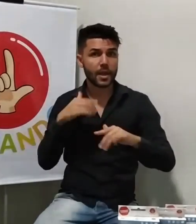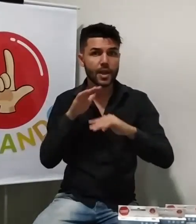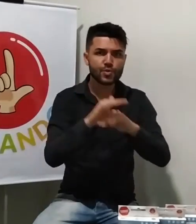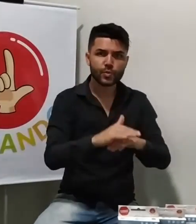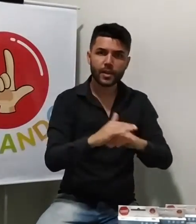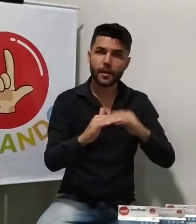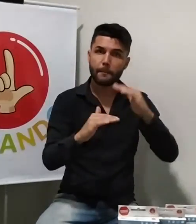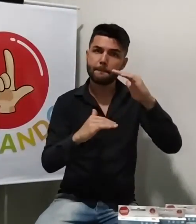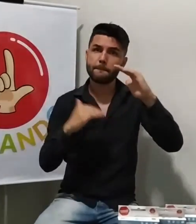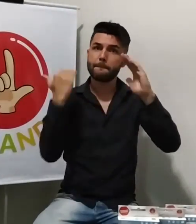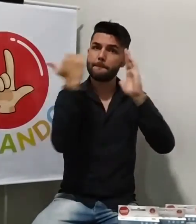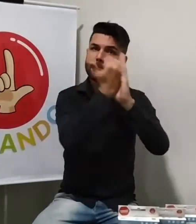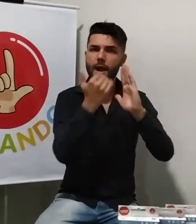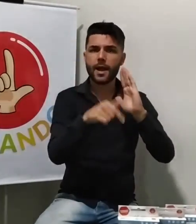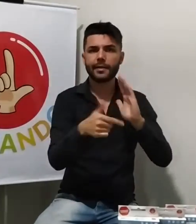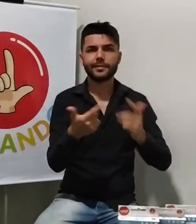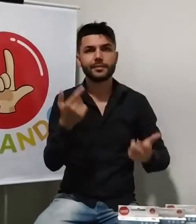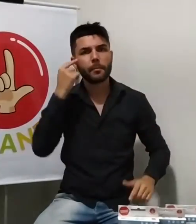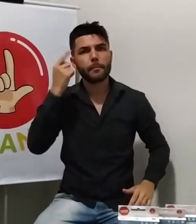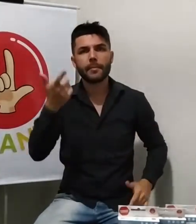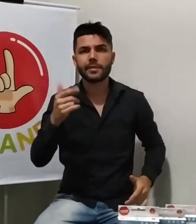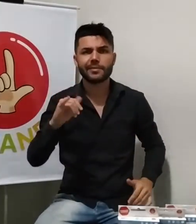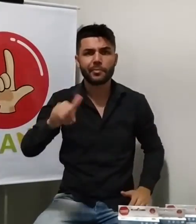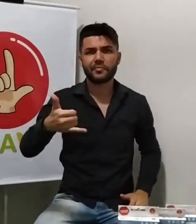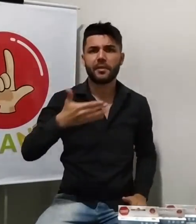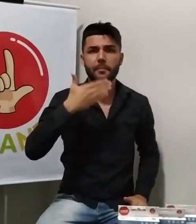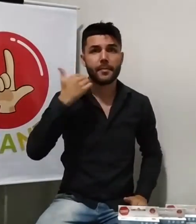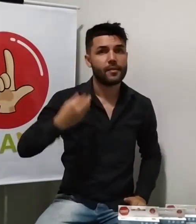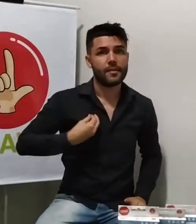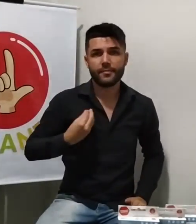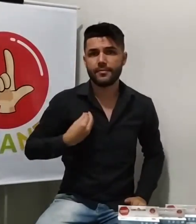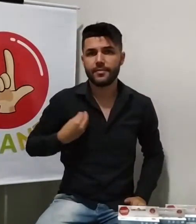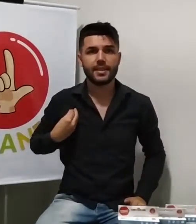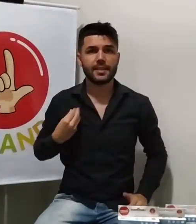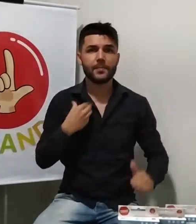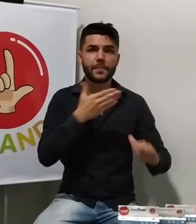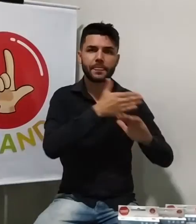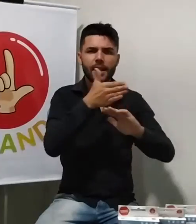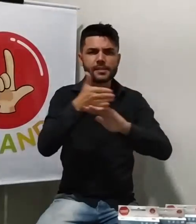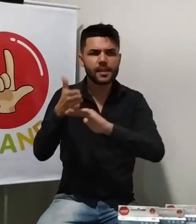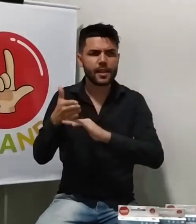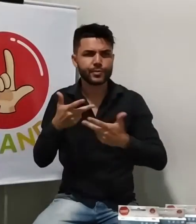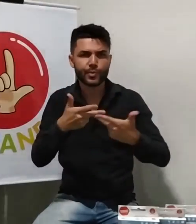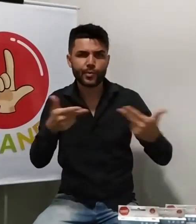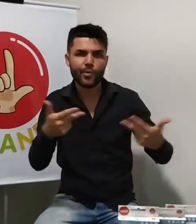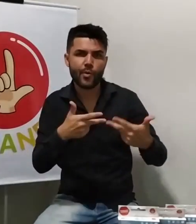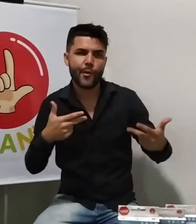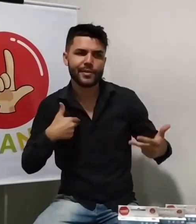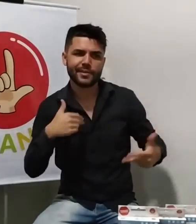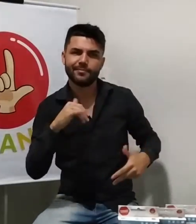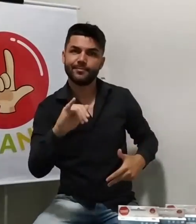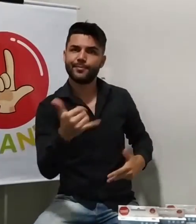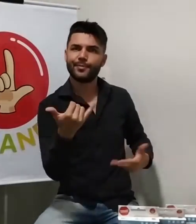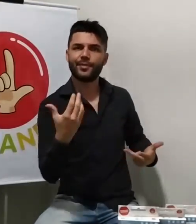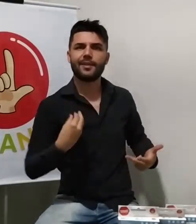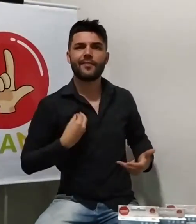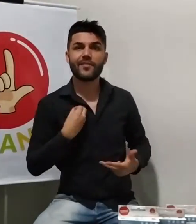quero conquistar mais para eu desfrutar mais, para eu dar mais acesso às coisas melhores para minha família, e eu posso também compartilhar mais, dividir